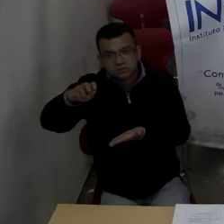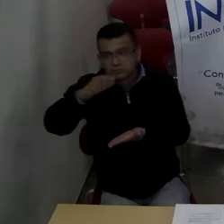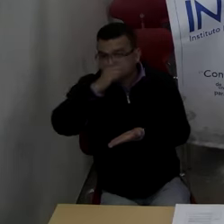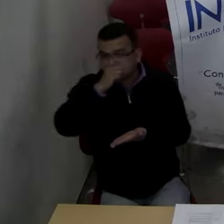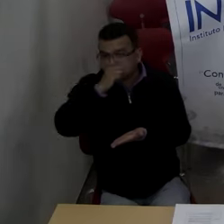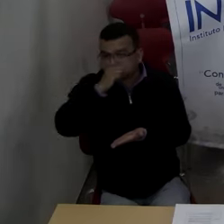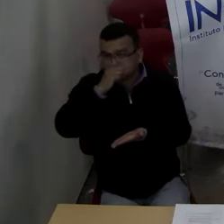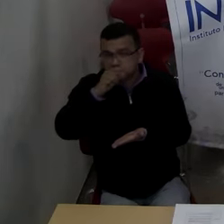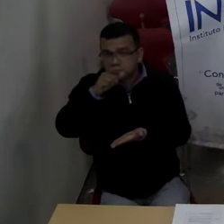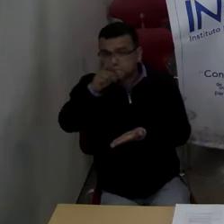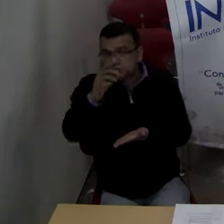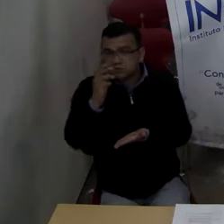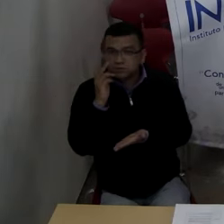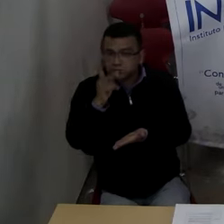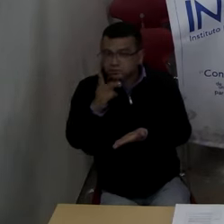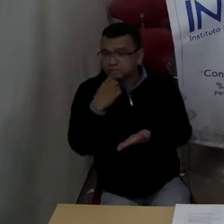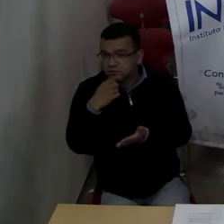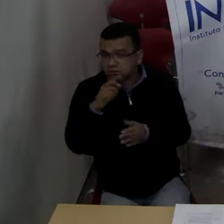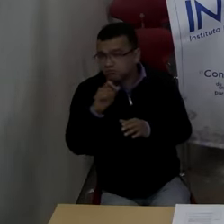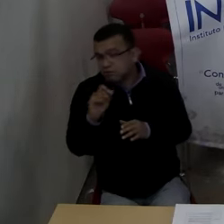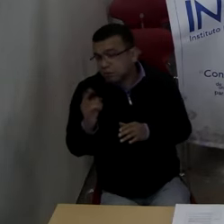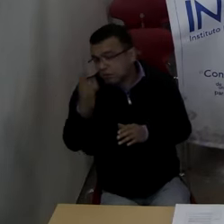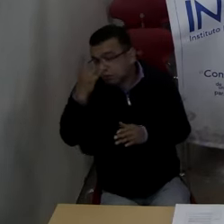¿Tienen alguna pregunta?